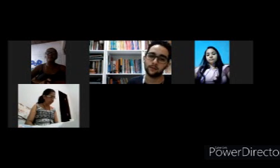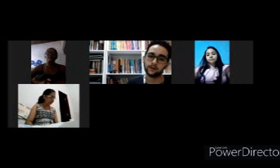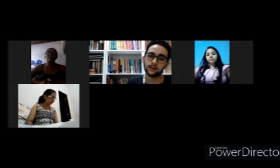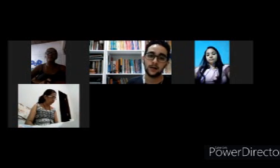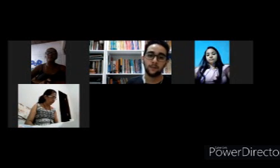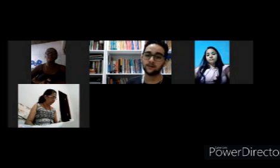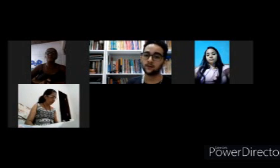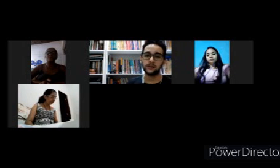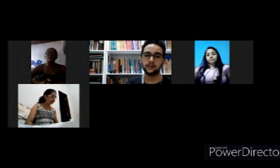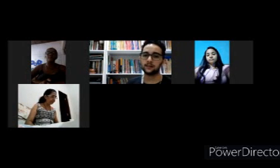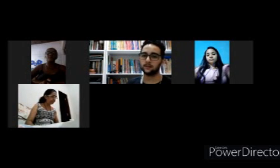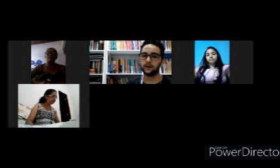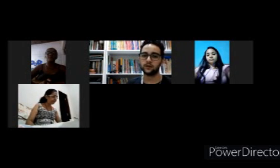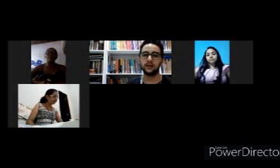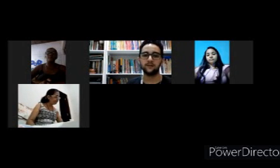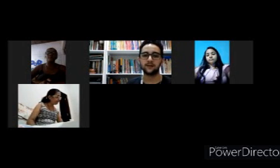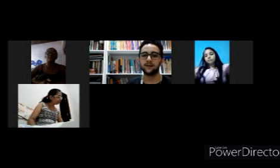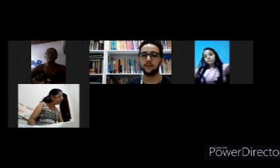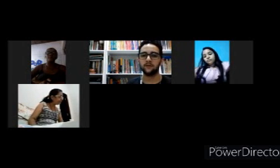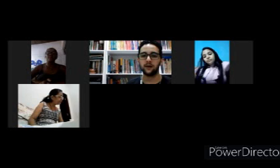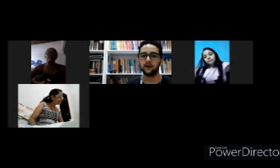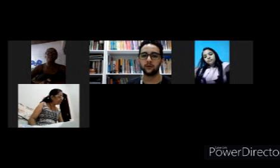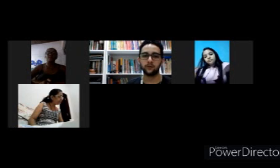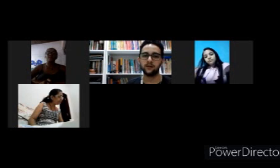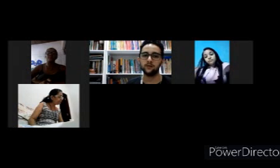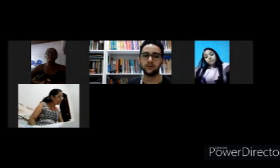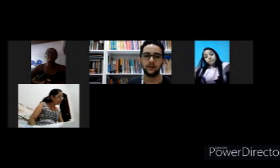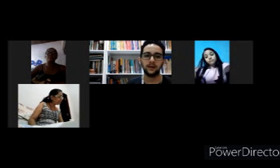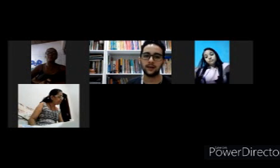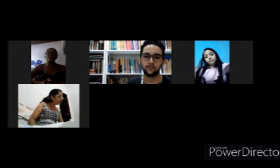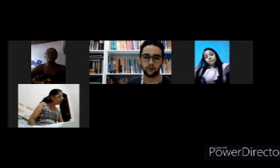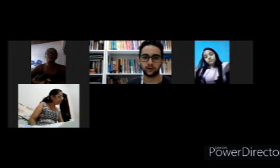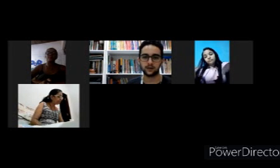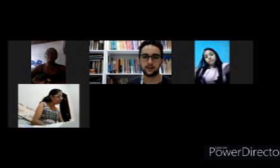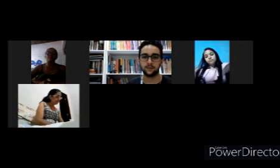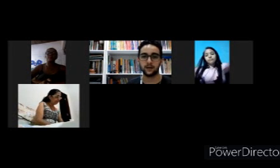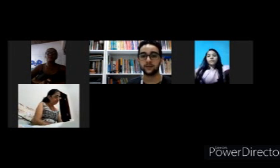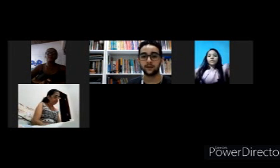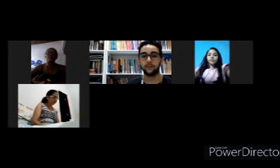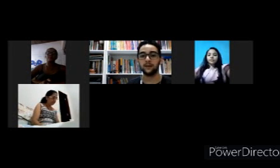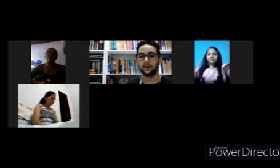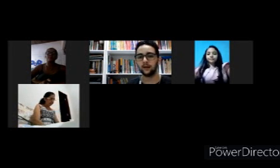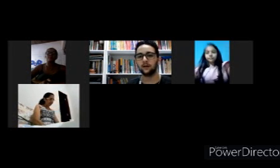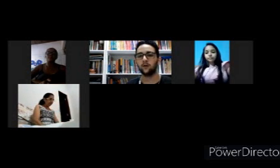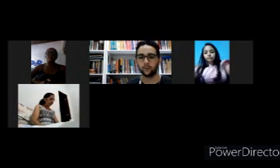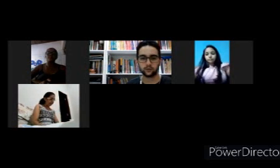Libras, mas não necessariamente ele vai saber falar em português ou saber ler em português. Ele precisa aprender o